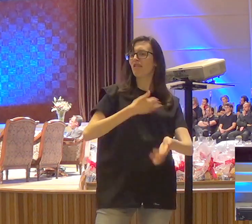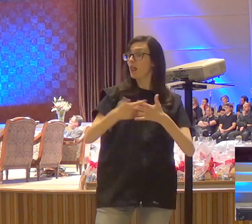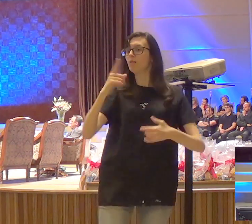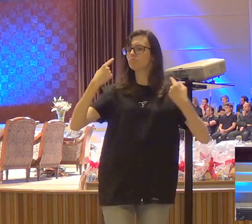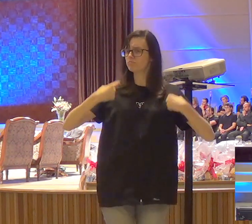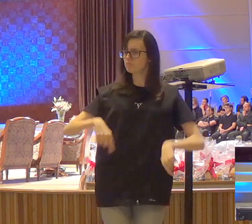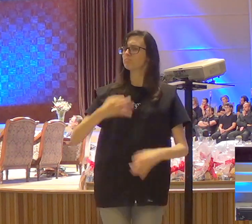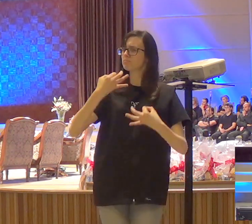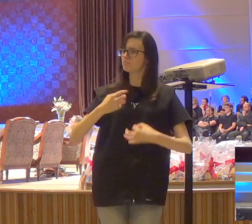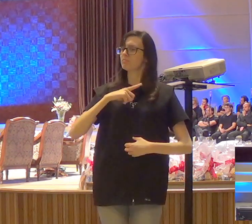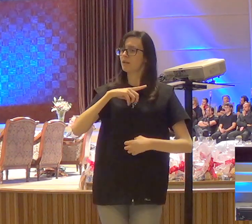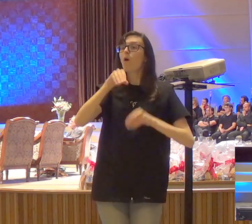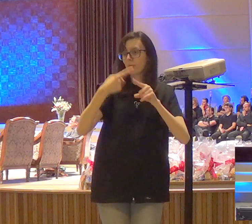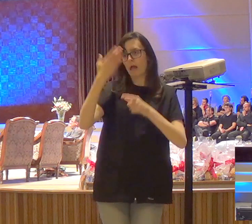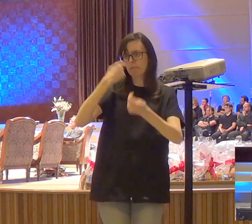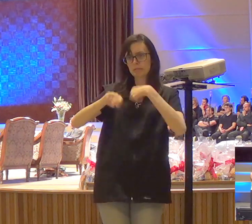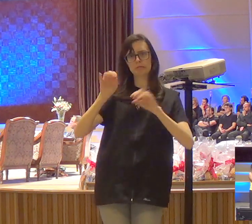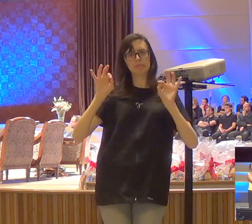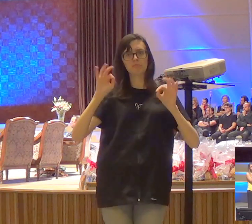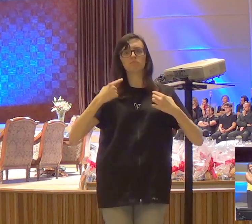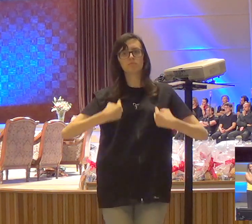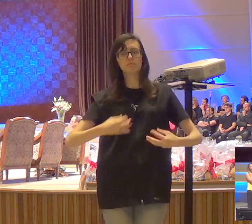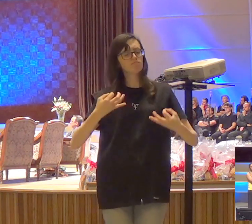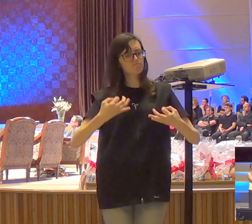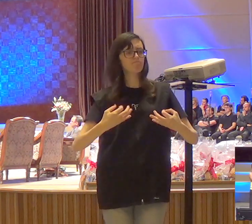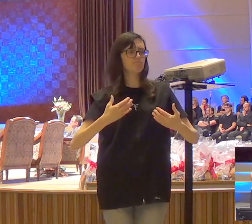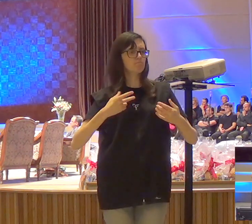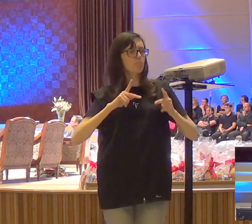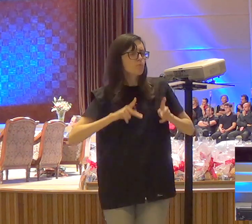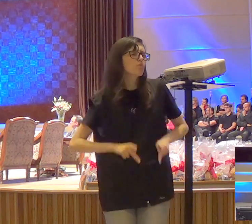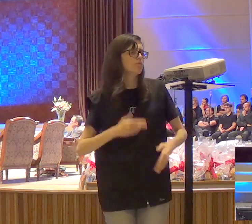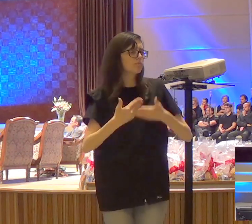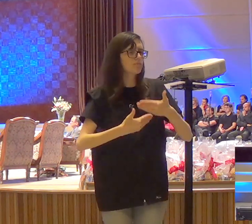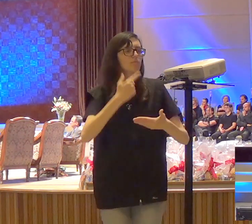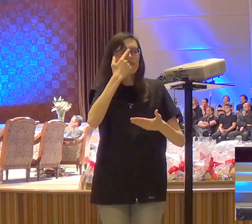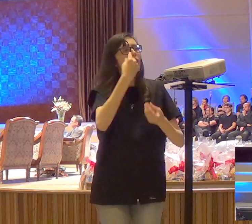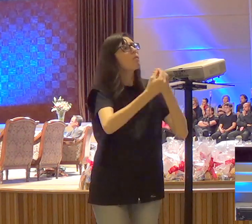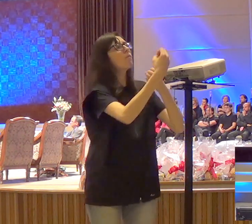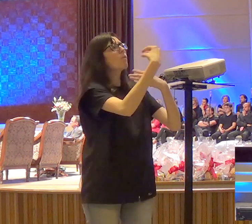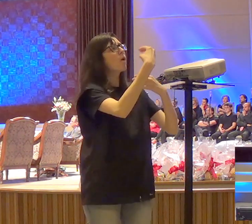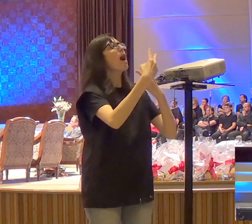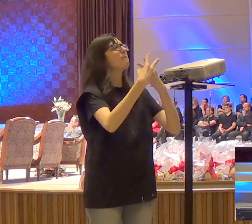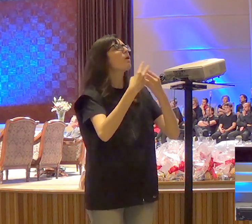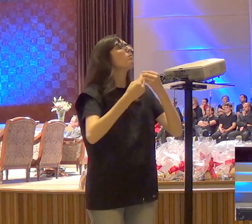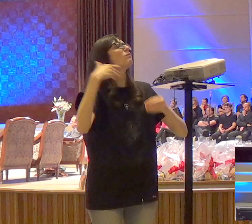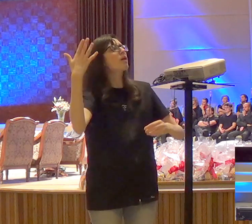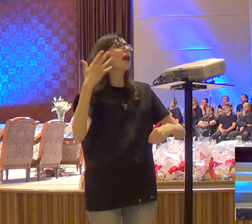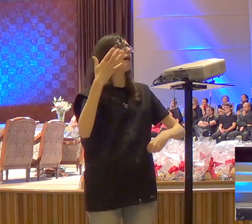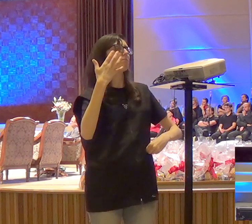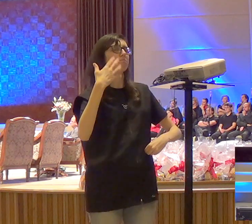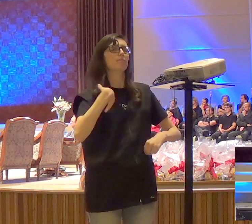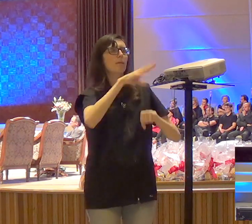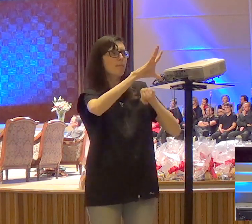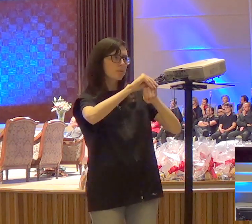everything that they need to know for success after they're released from prison. Tudo que eles precisam saber depois que eles saírem da prisão. And so far the program is